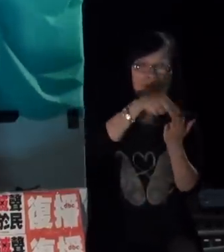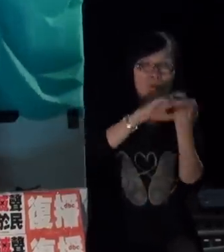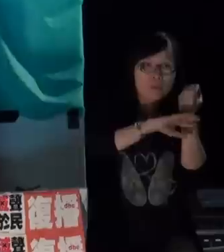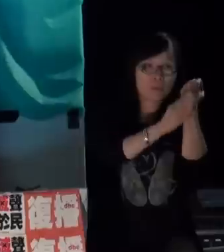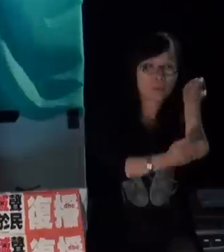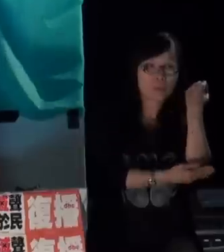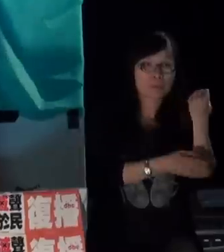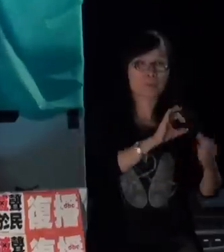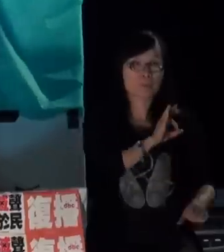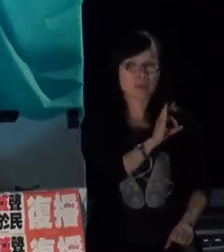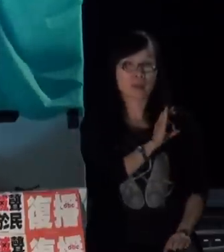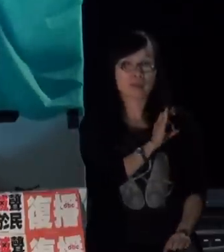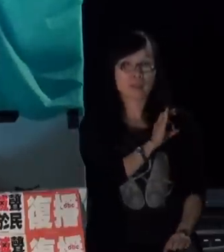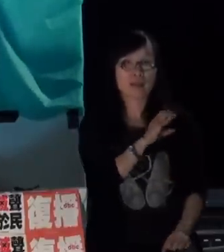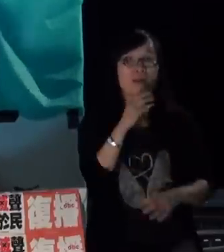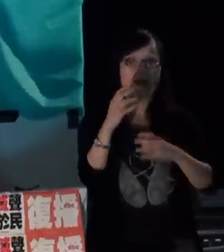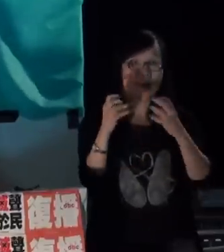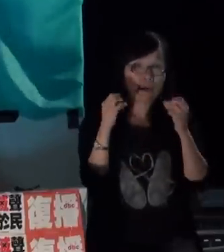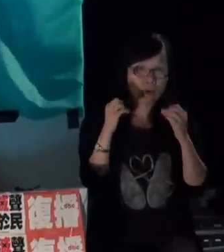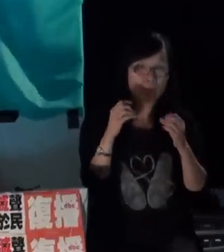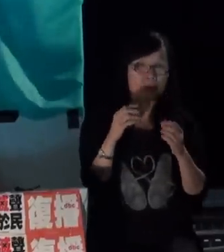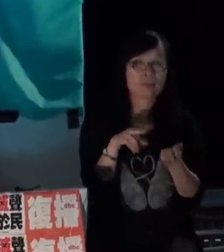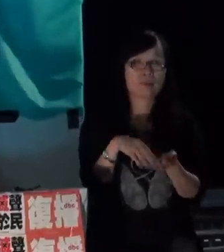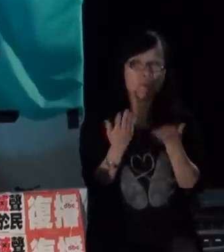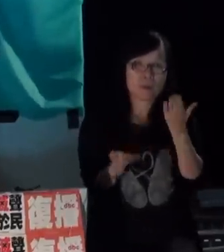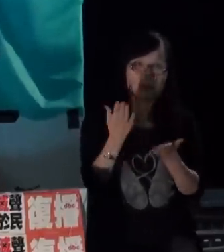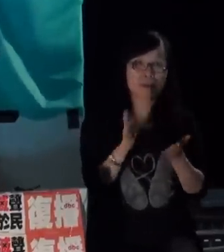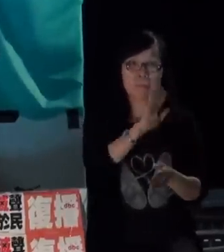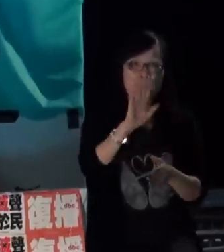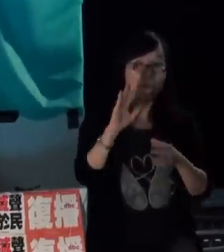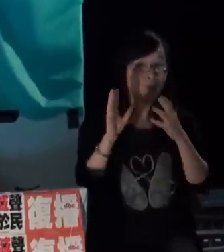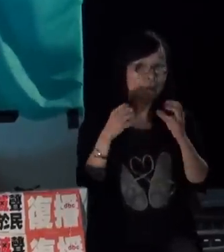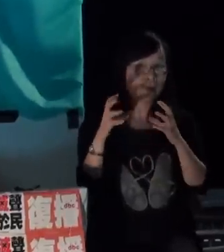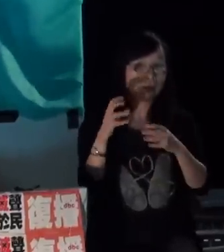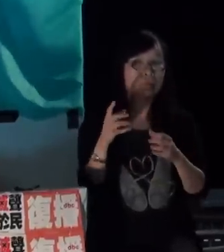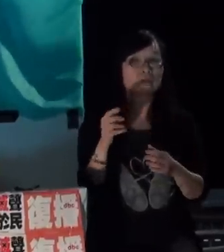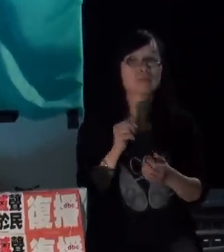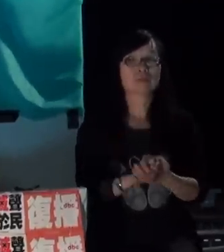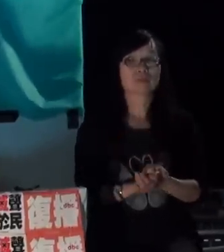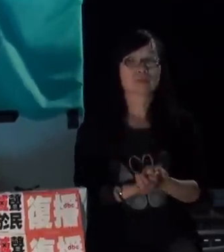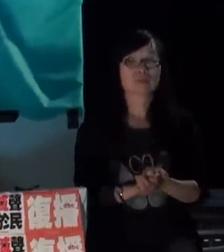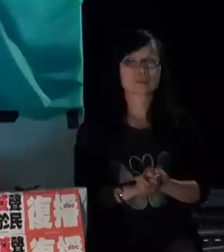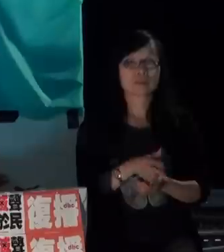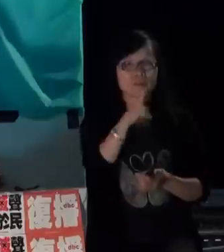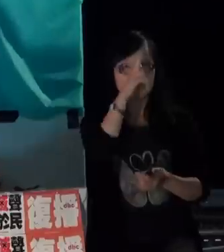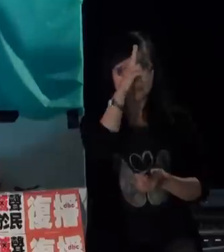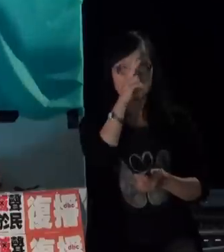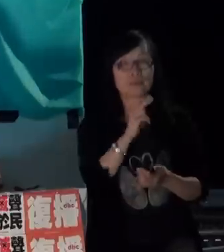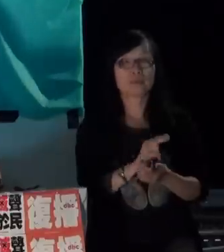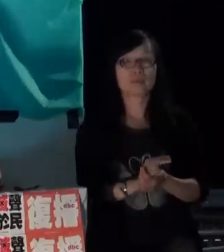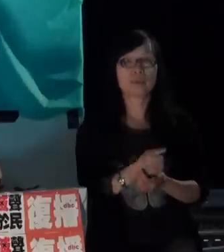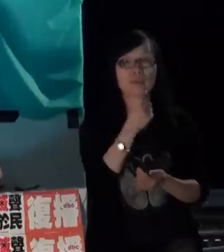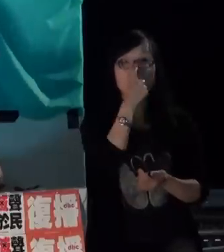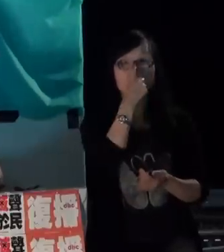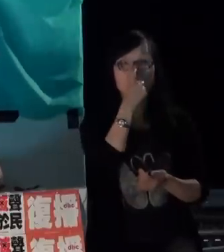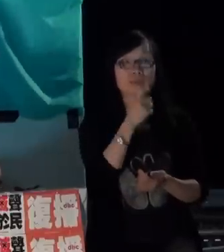是開啊，抑或唔開咧？如果唔開，係咪失責咧？咁你政府梁振